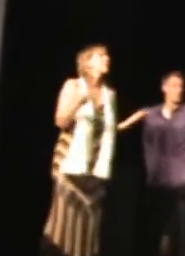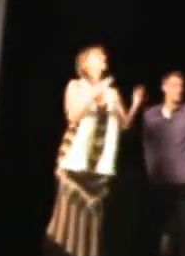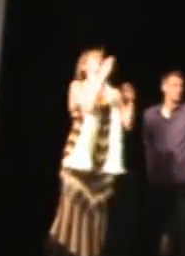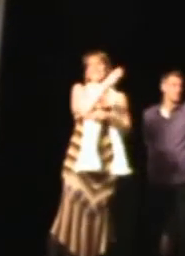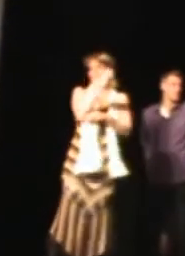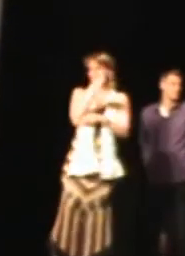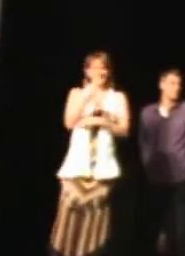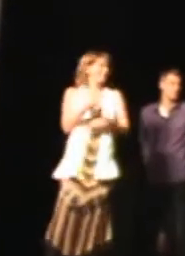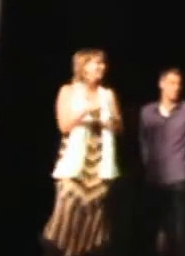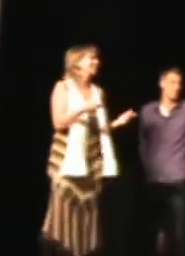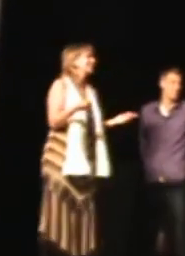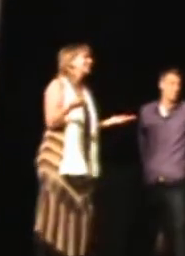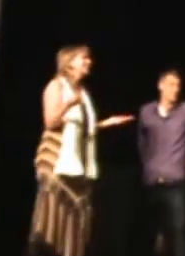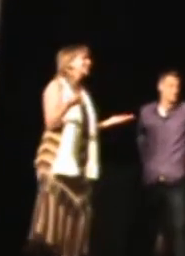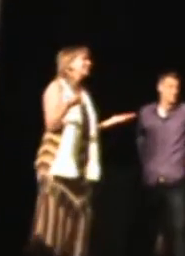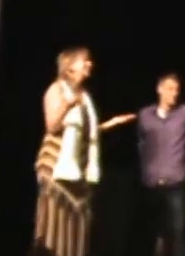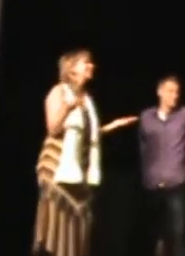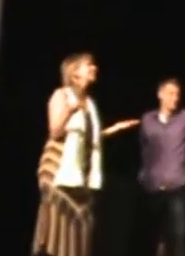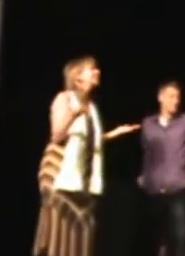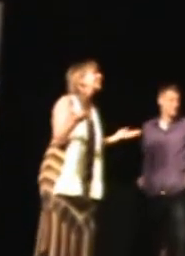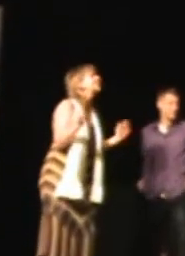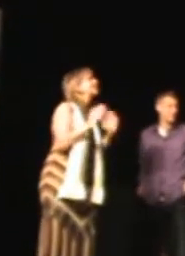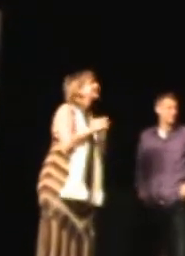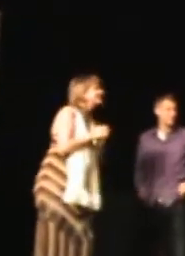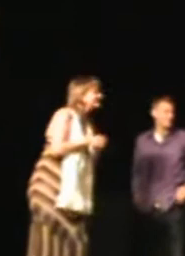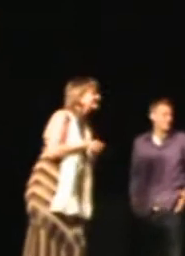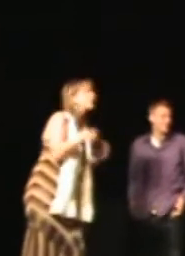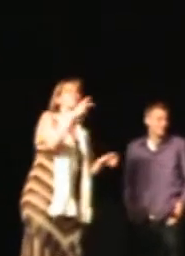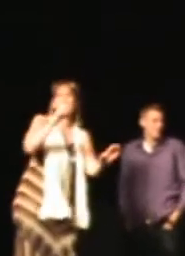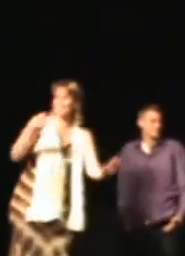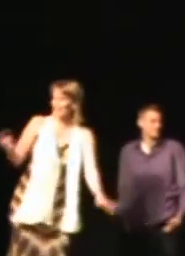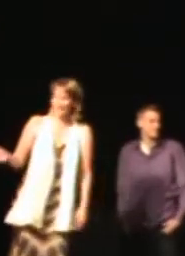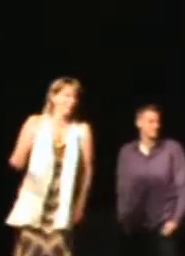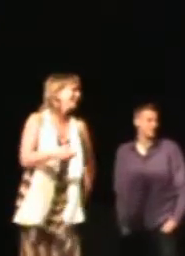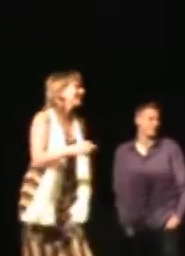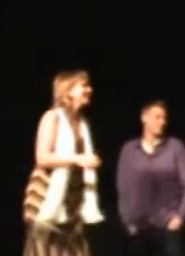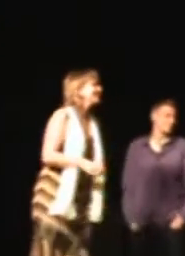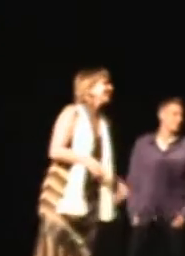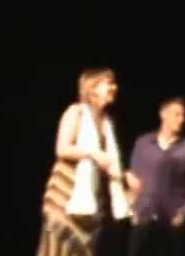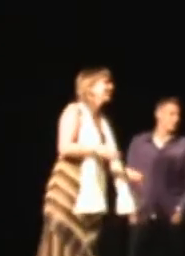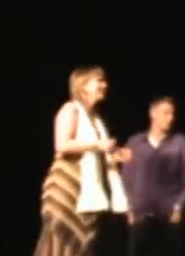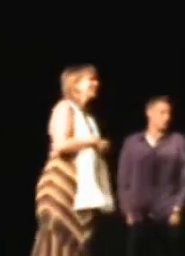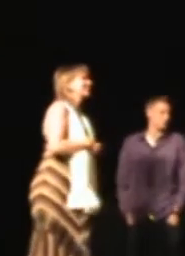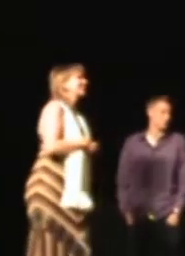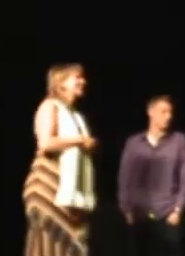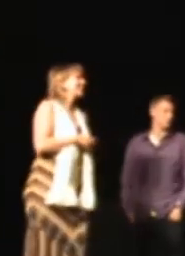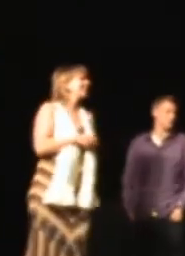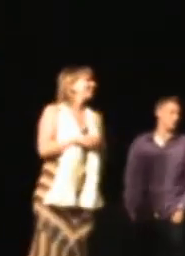kan ik niet tellen? 13 hè, 2 wissels, nog, normaal hebben we slechts 20,